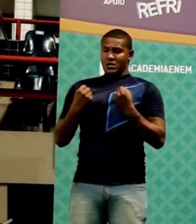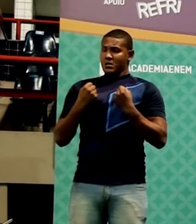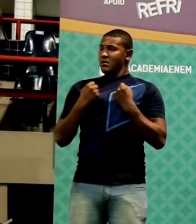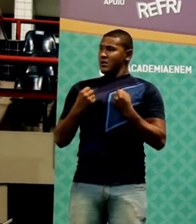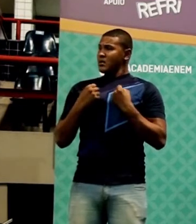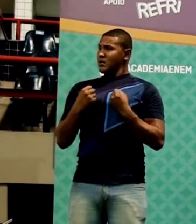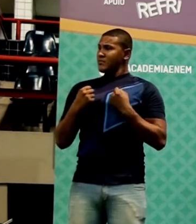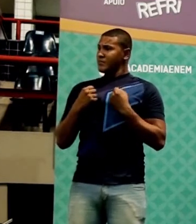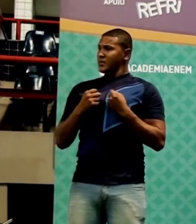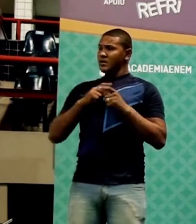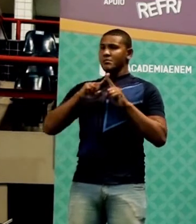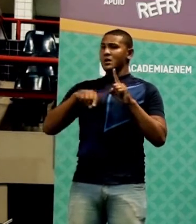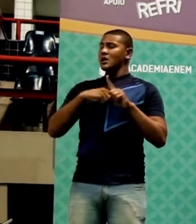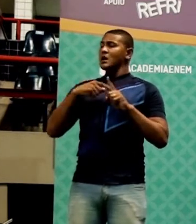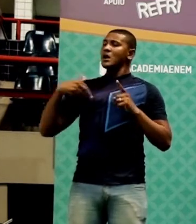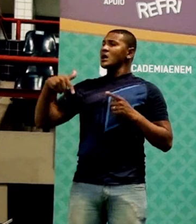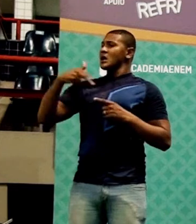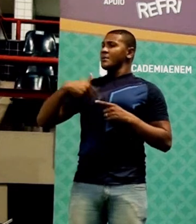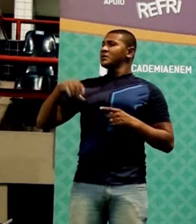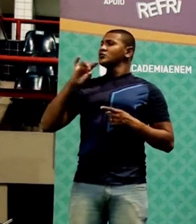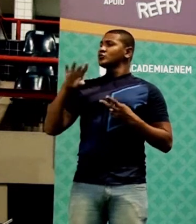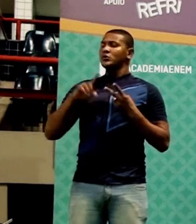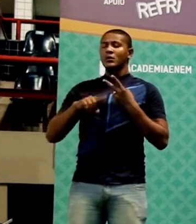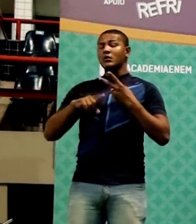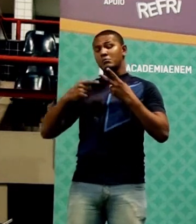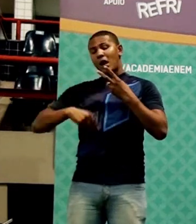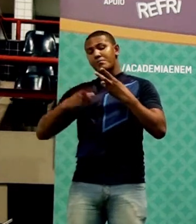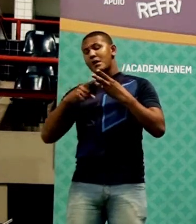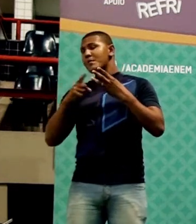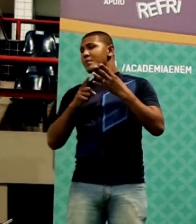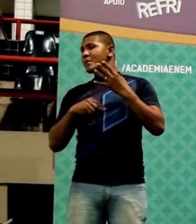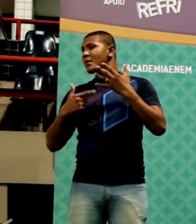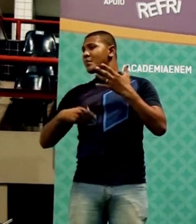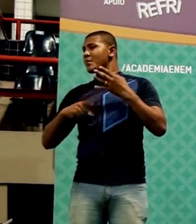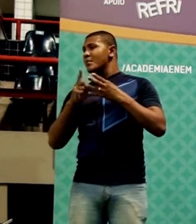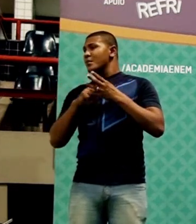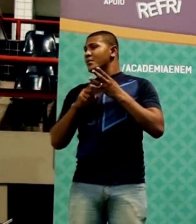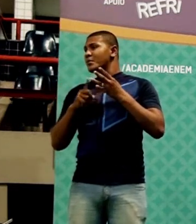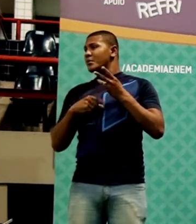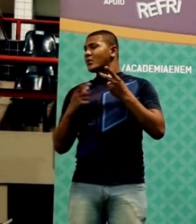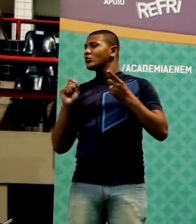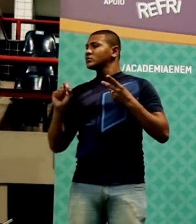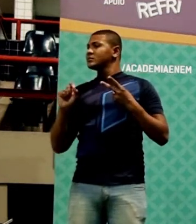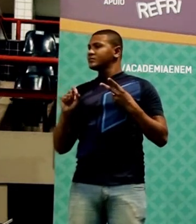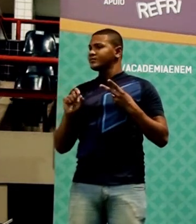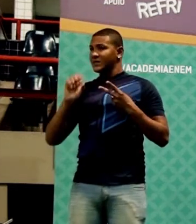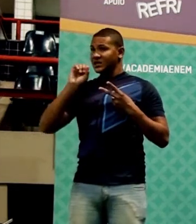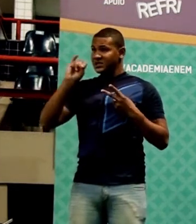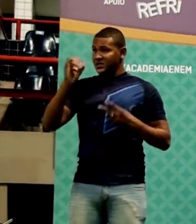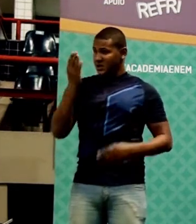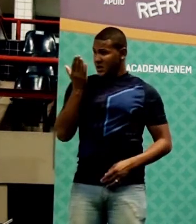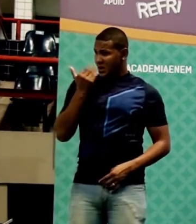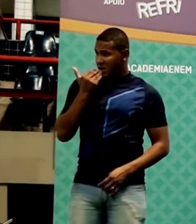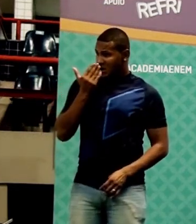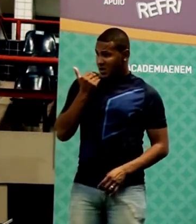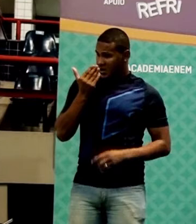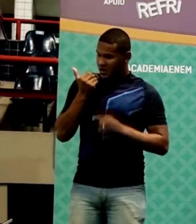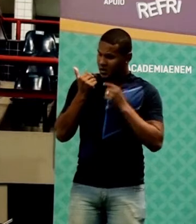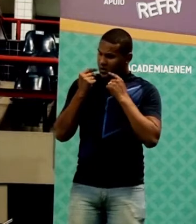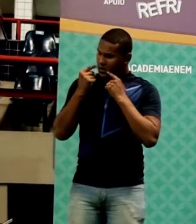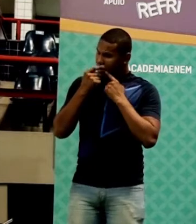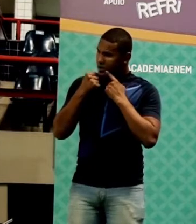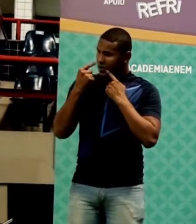das caminhadas. As pessoas, o que todo mundo diz para a gente? Se não fechar